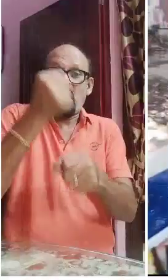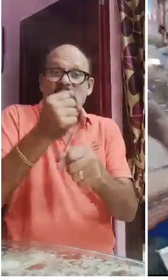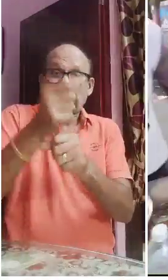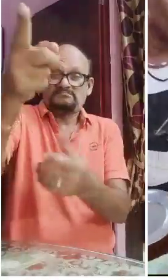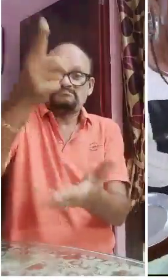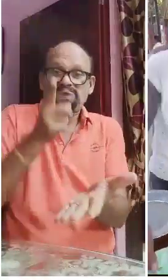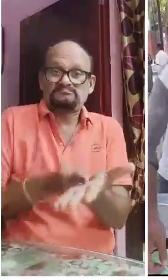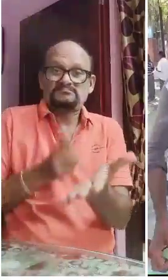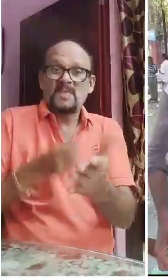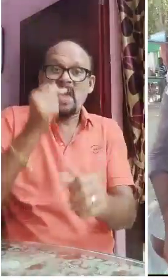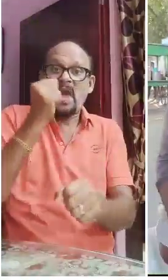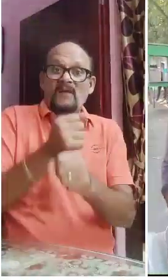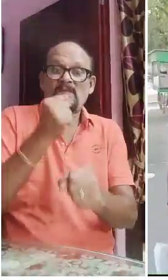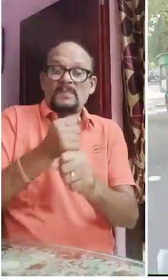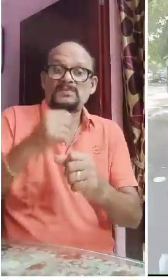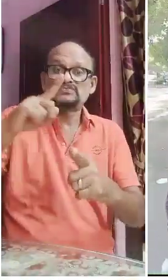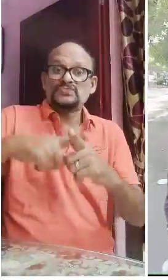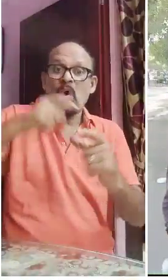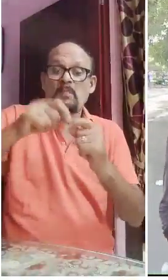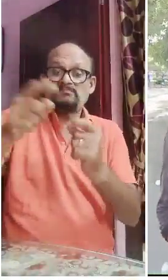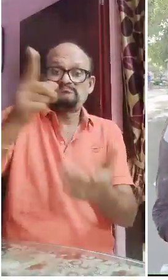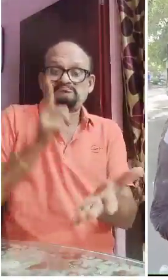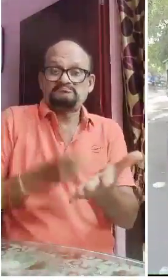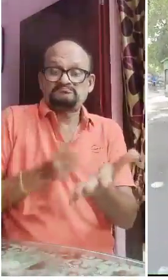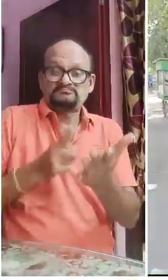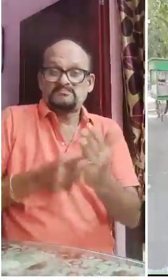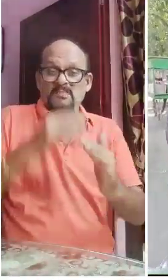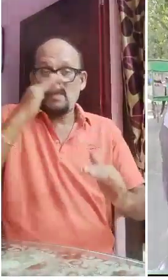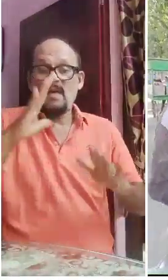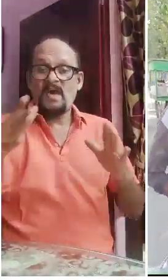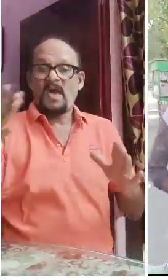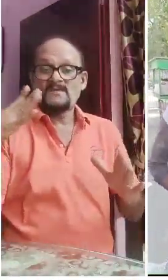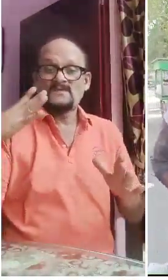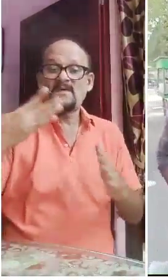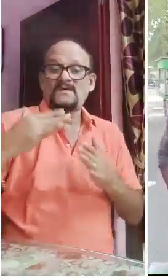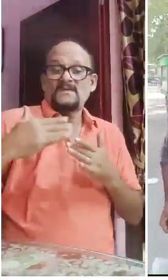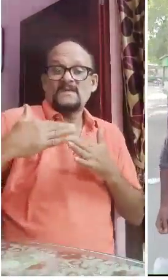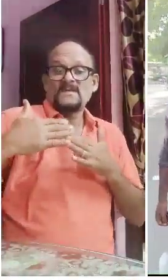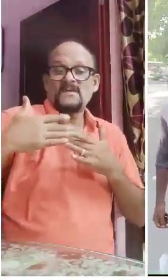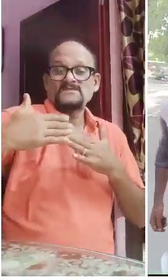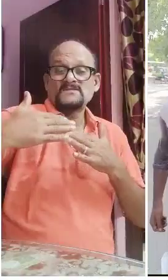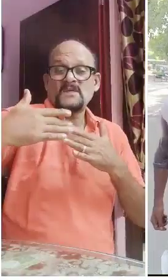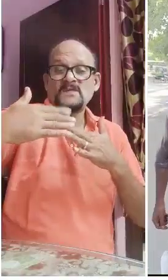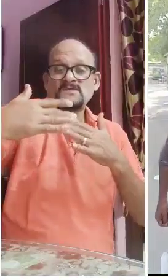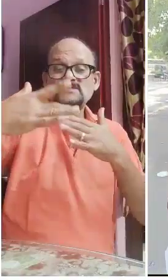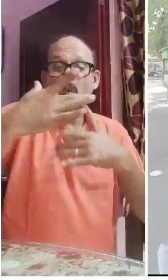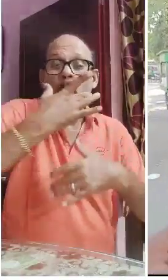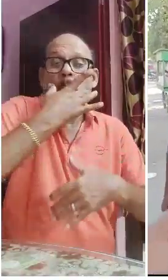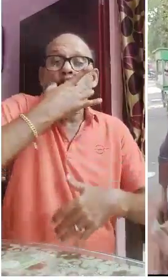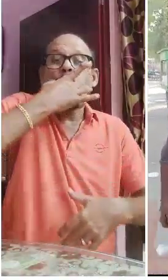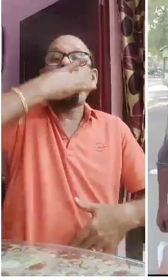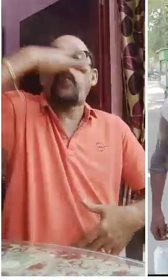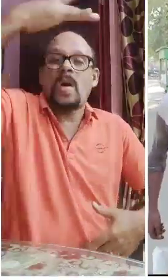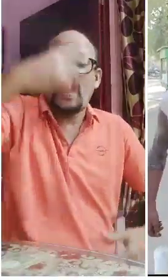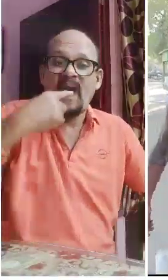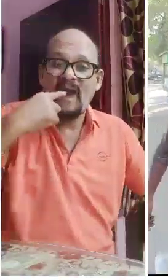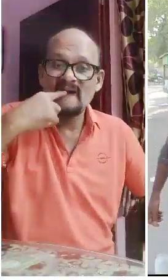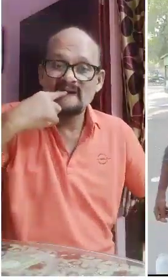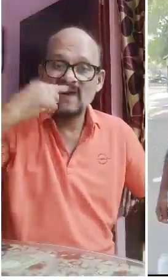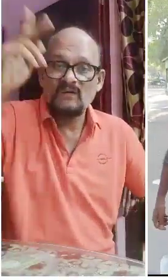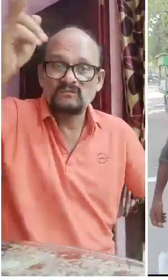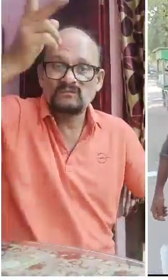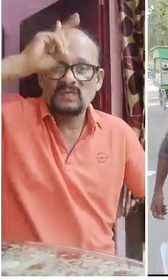बुल दृभ फूल फूल है किटने कंगा क्तने चाहें